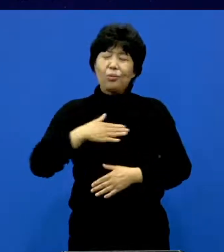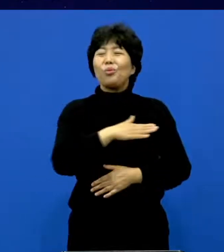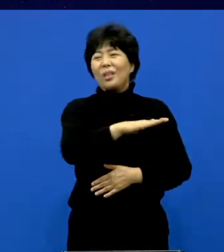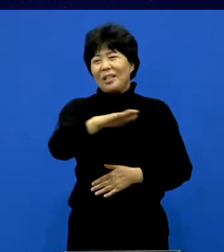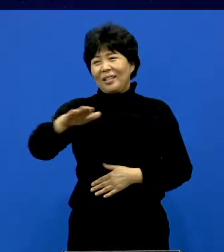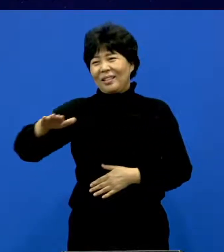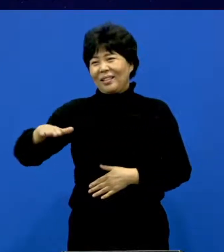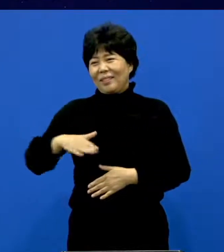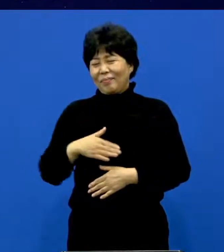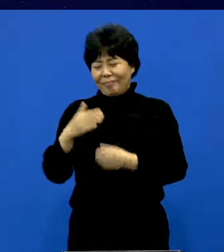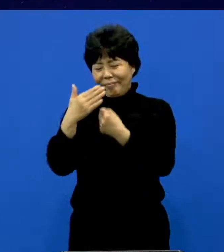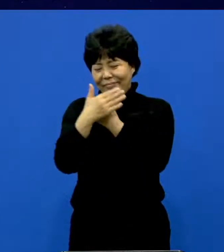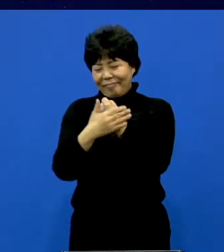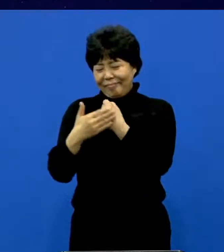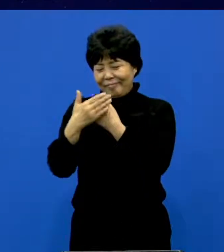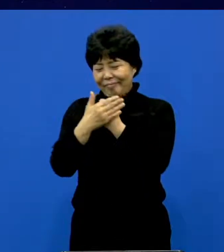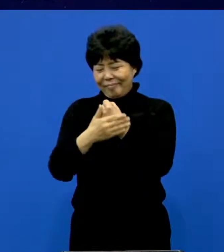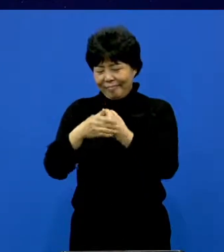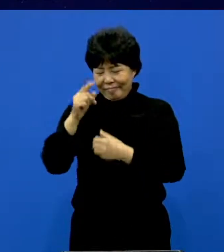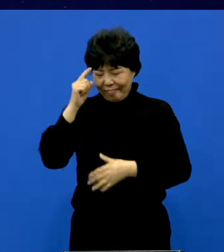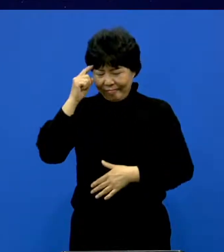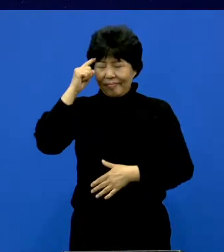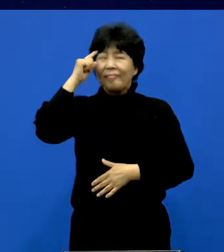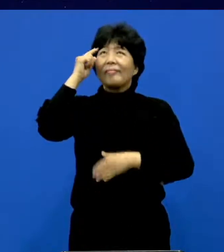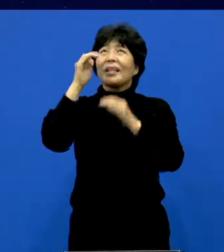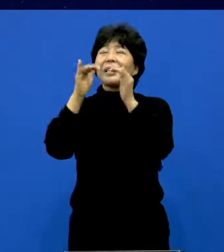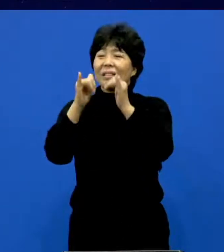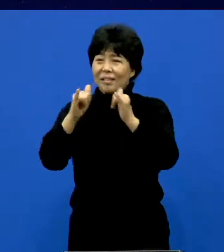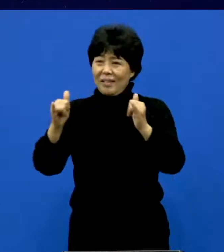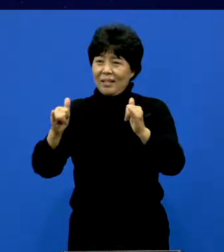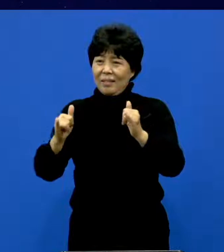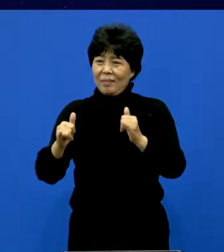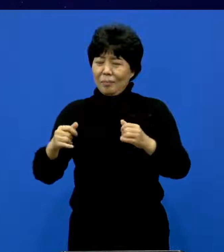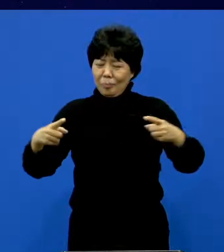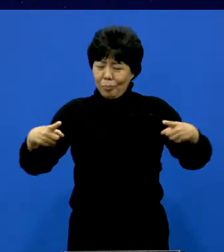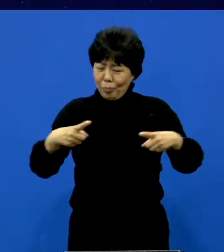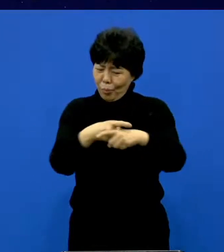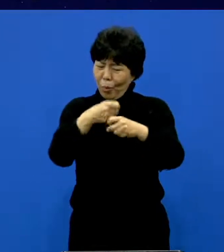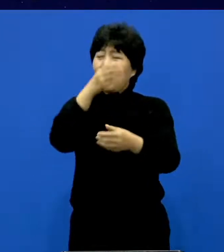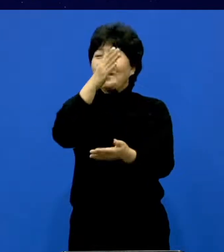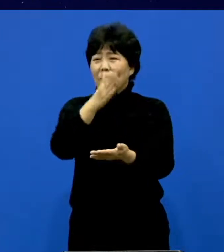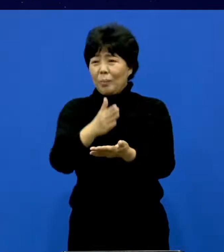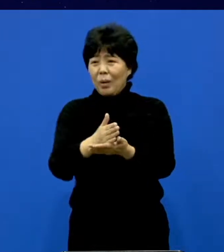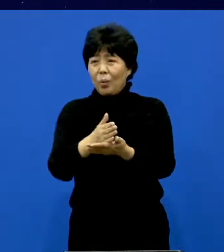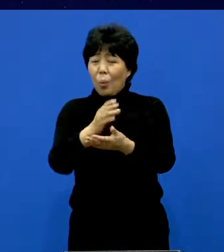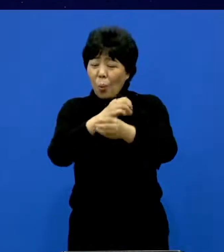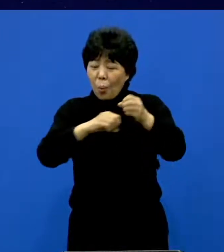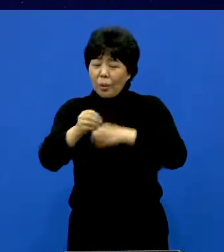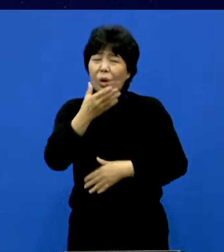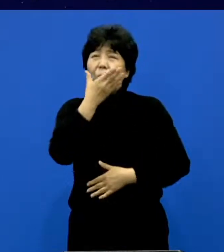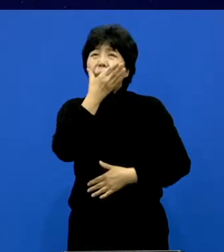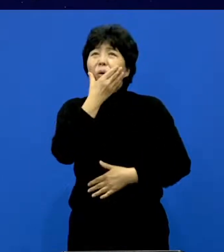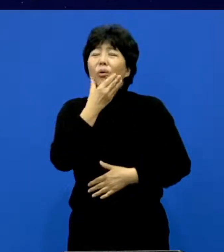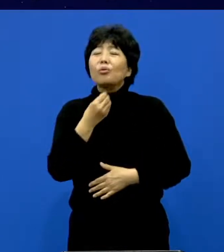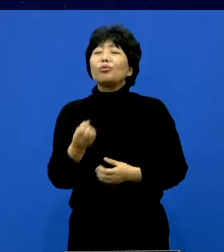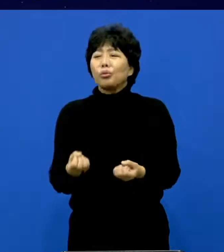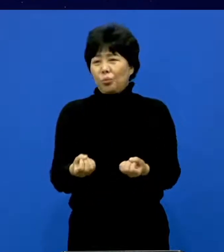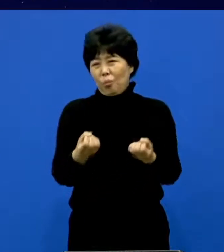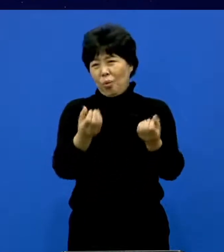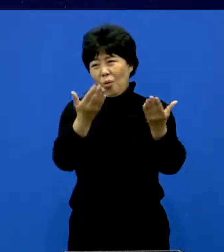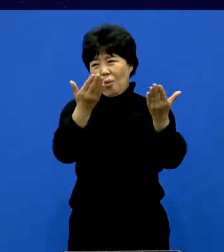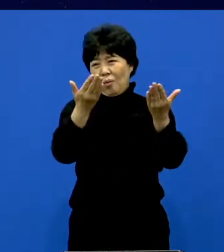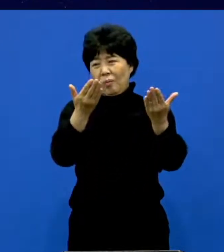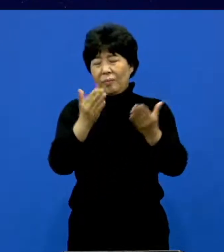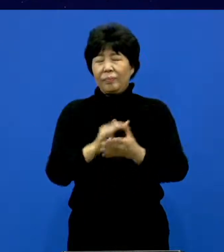은혜를 깨달은 십자가의 원리를 깨달은 사람들이 더 이상 보복하지 않고 축복을 빌어주는 이 삶을 살라고 우리를